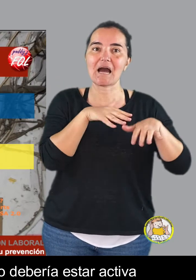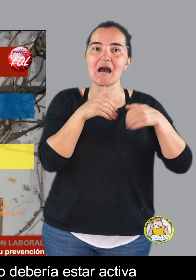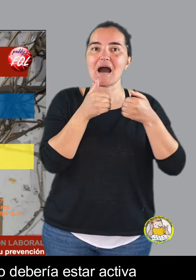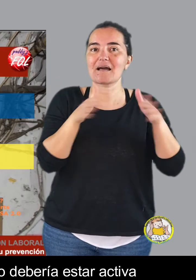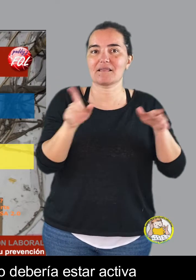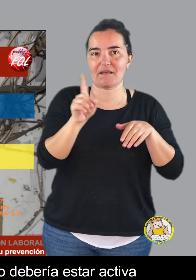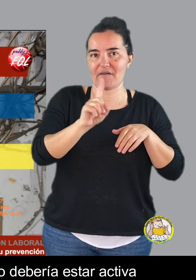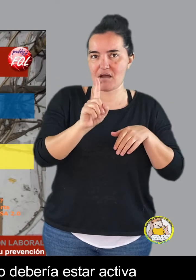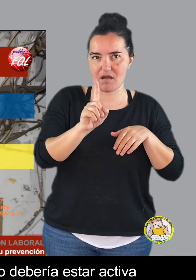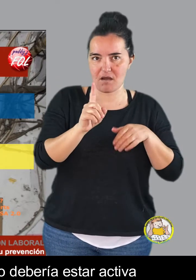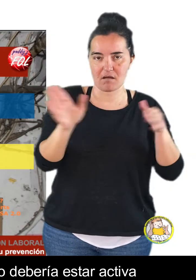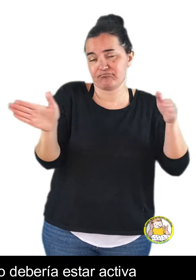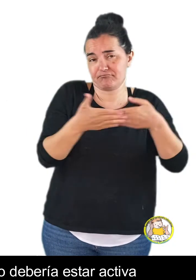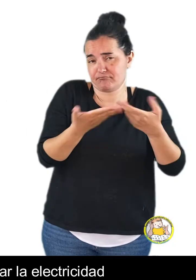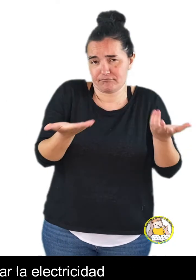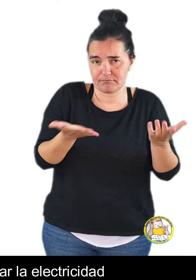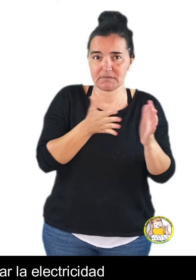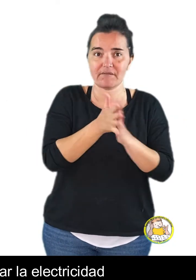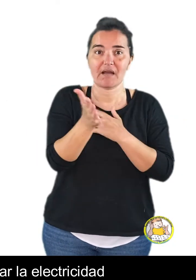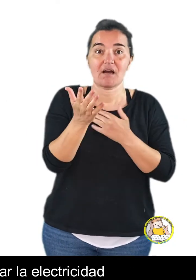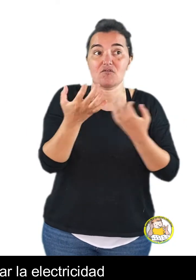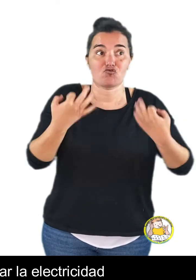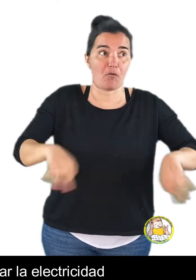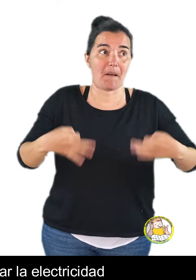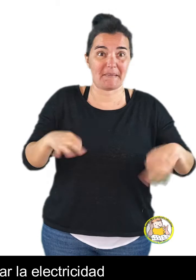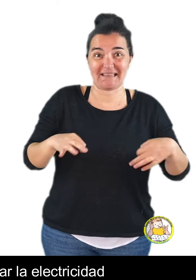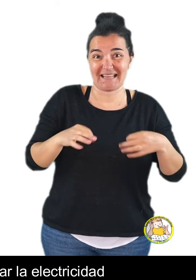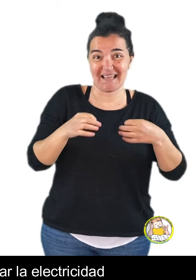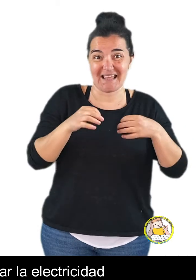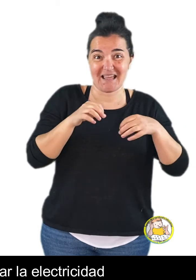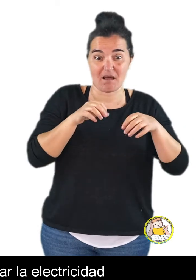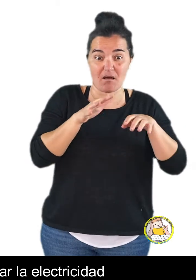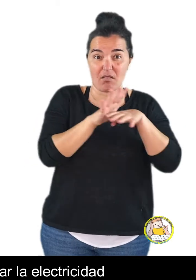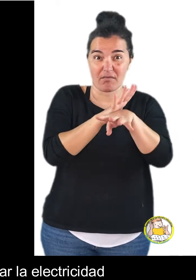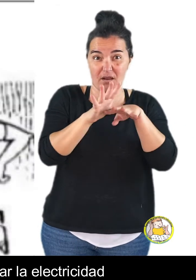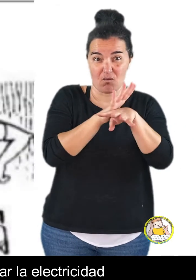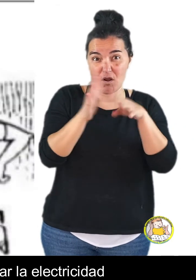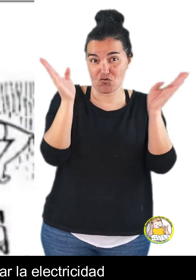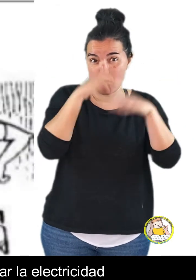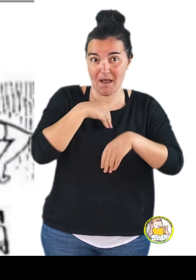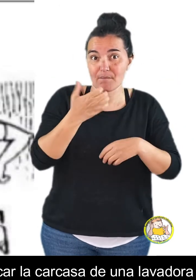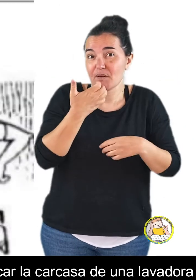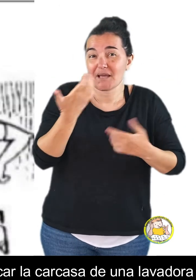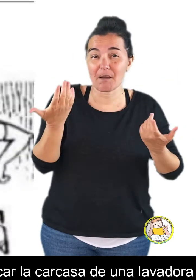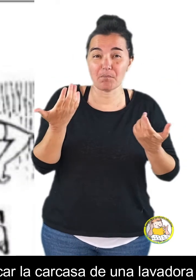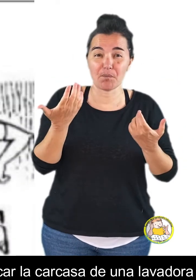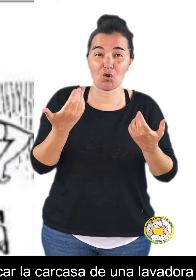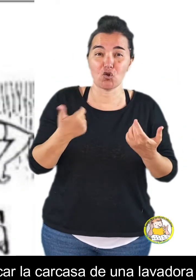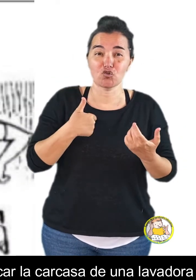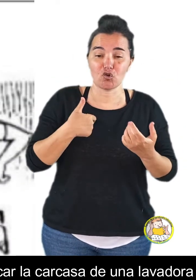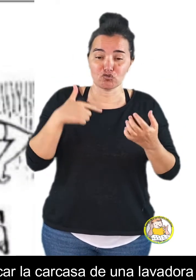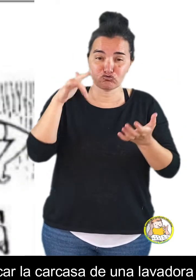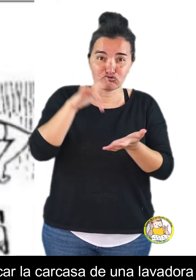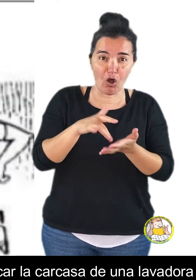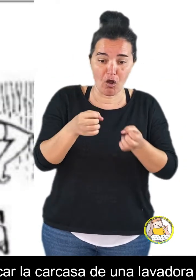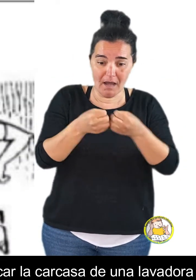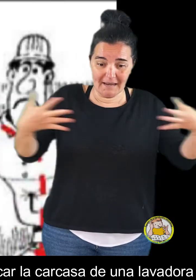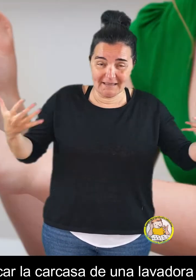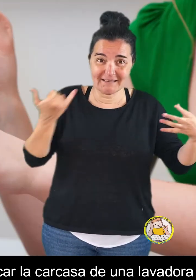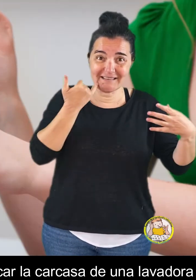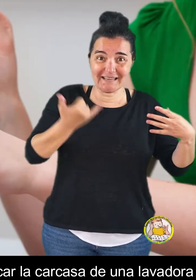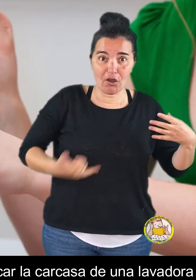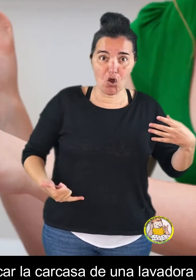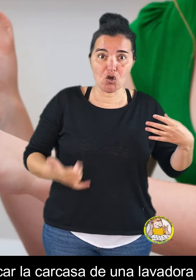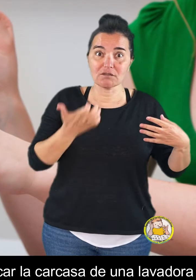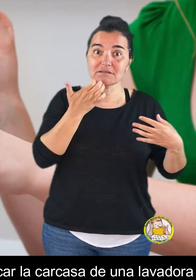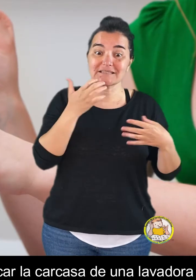que no debería estar activa, es decir, por la que no debería circular la electricidad. Por ejemplo, sufrimos una